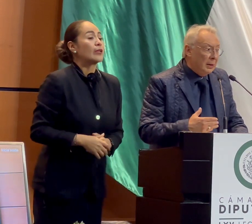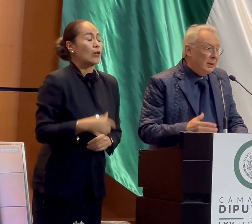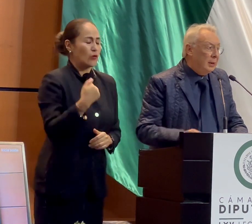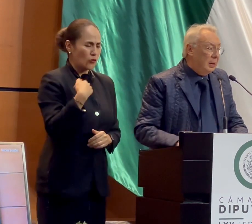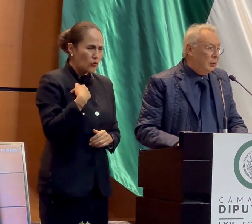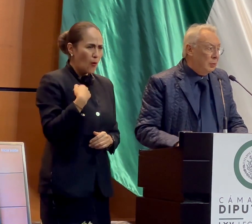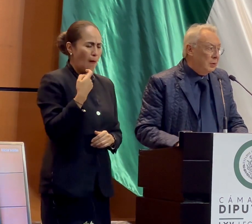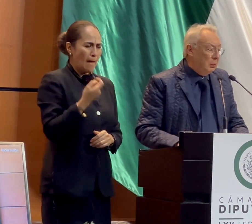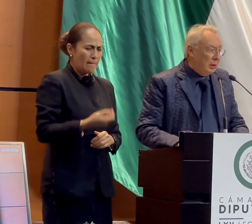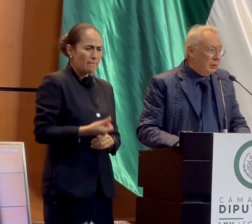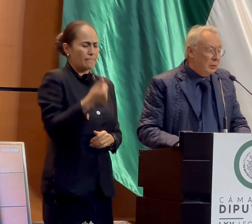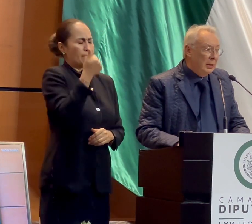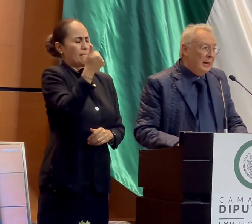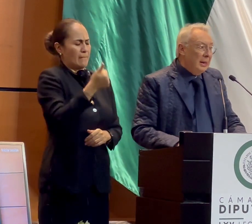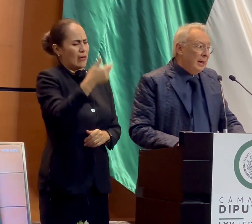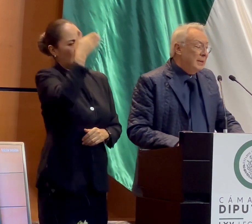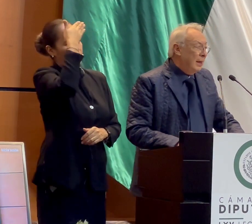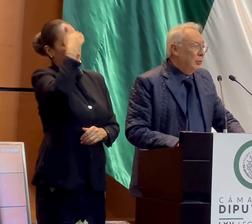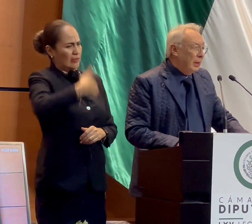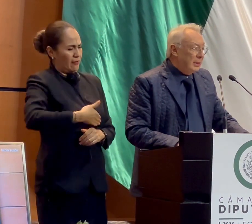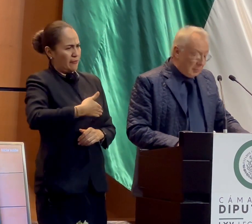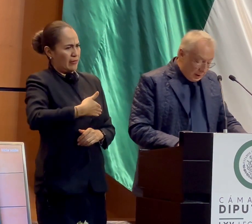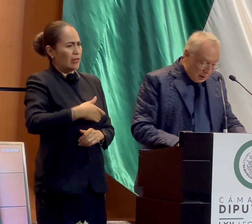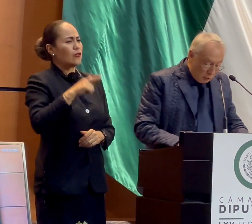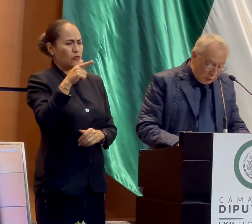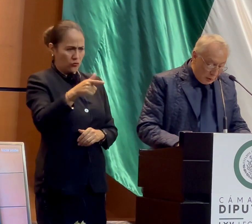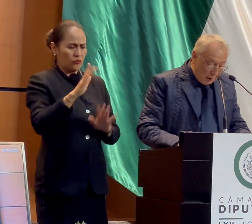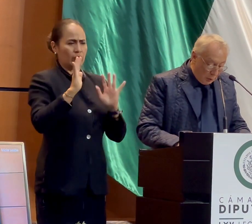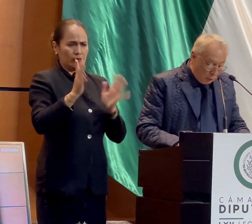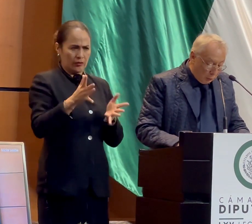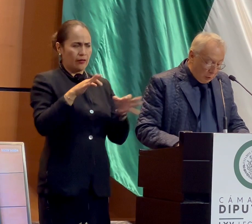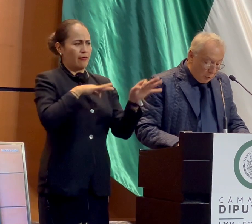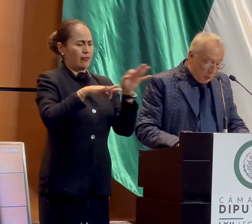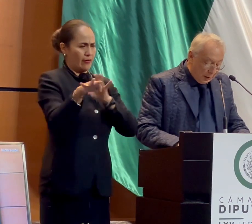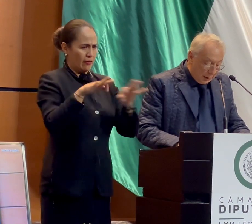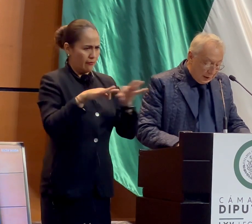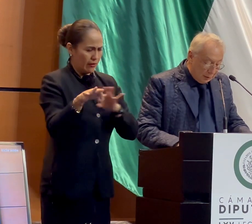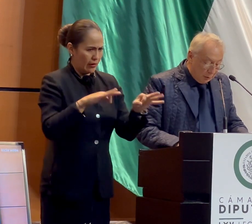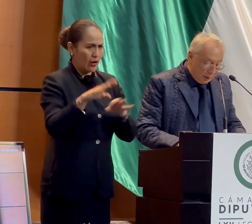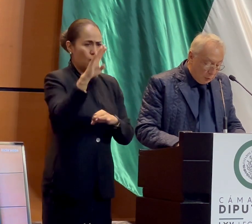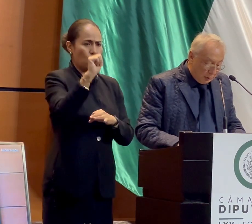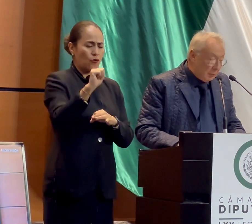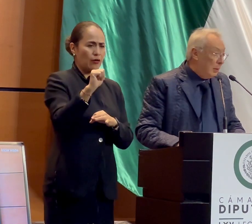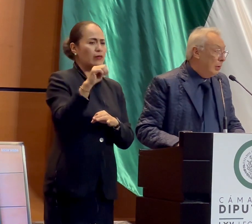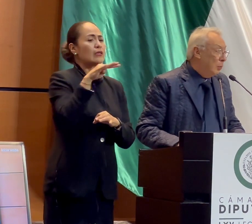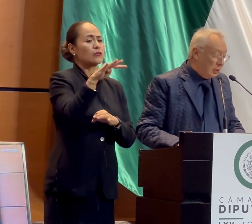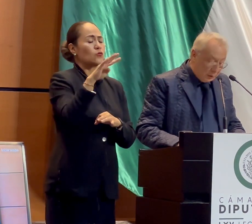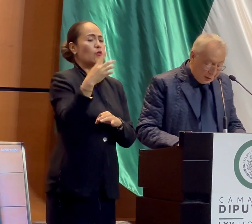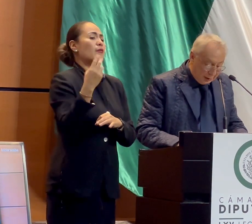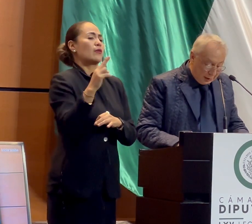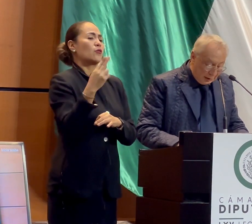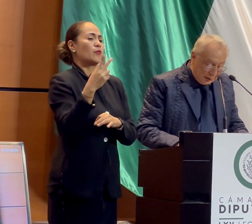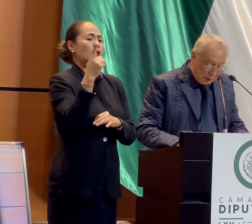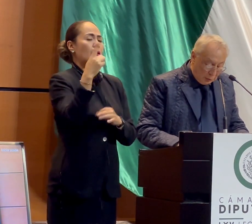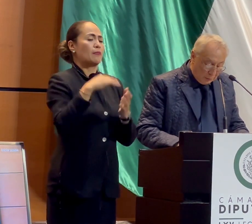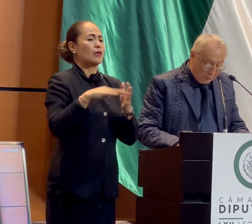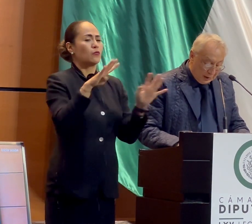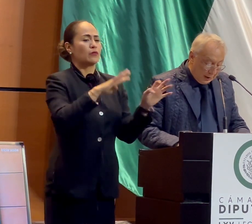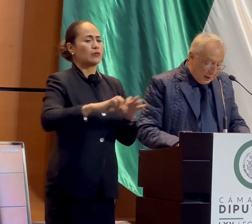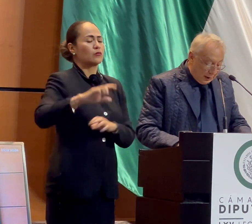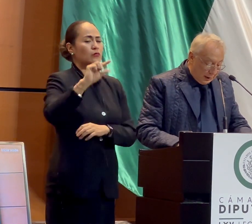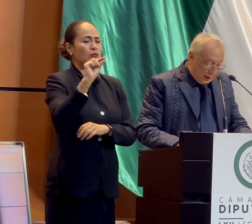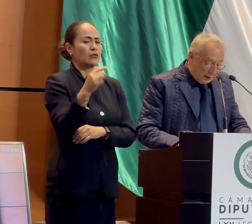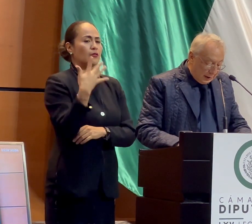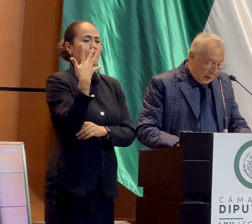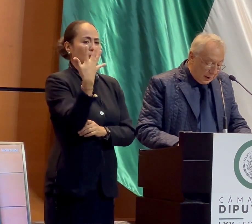tuve conocimiento estando ya trabajando. Ocurrió el 19 de noviembre de